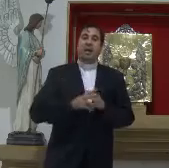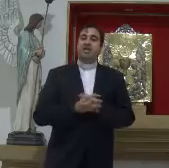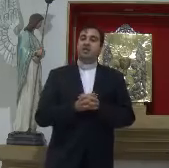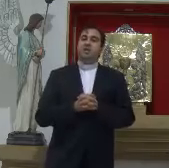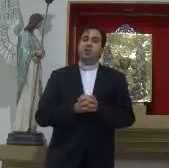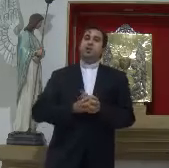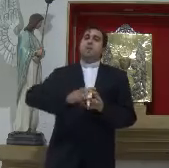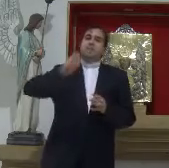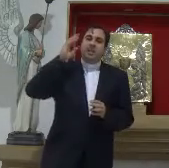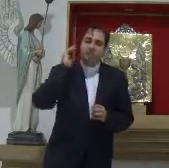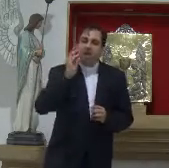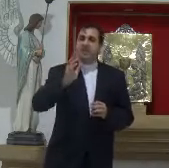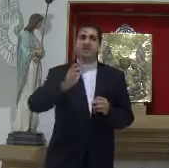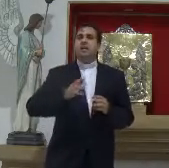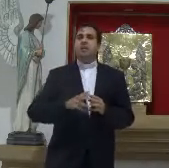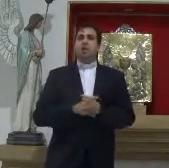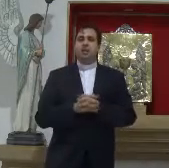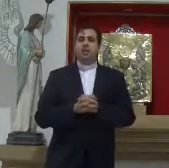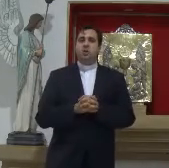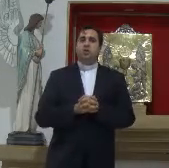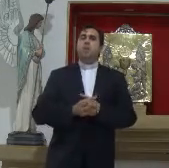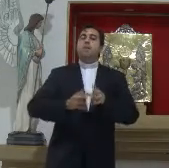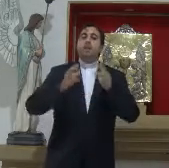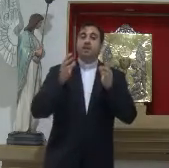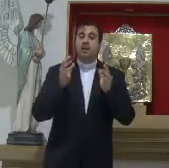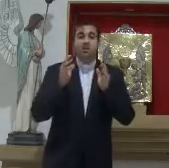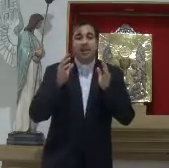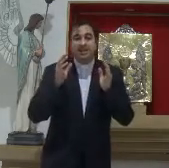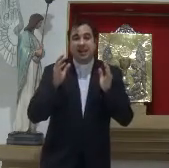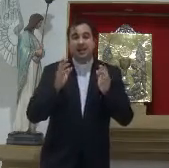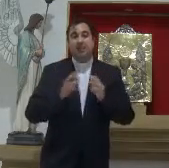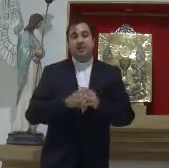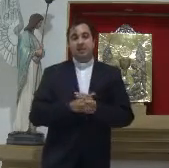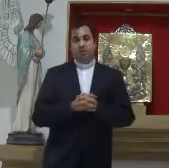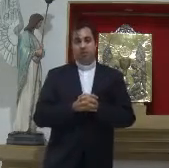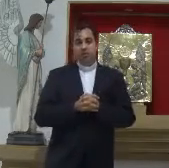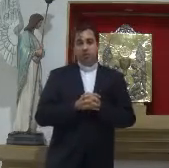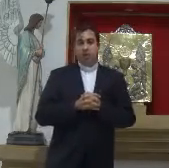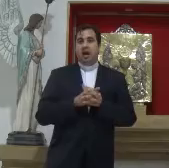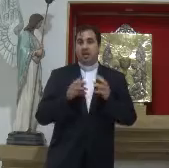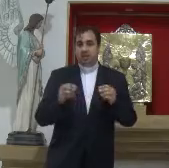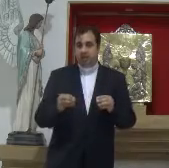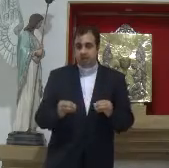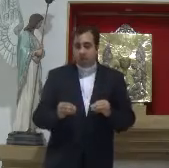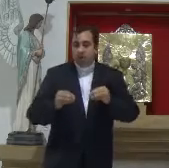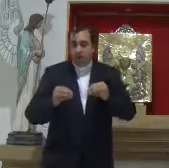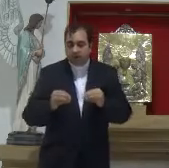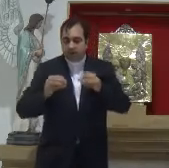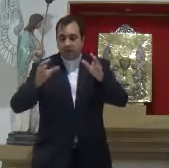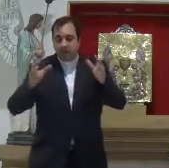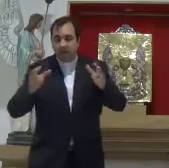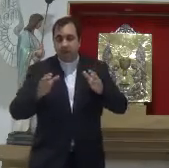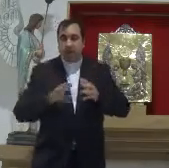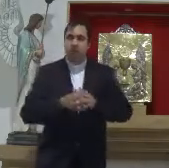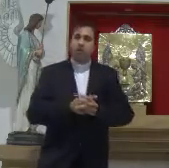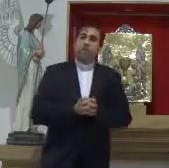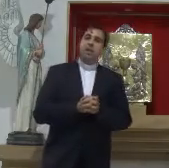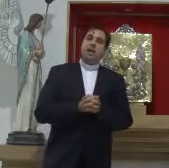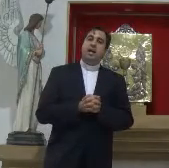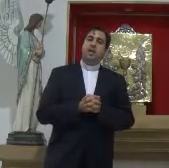gracia de dios perdemos la misericordia de dios vertemos la salvación así como esta semilla puede caer